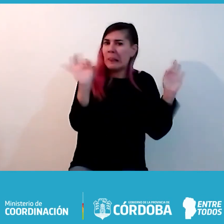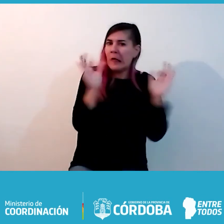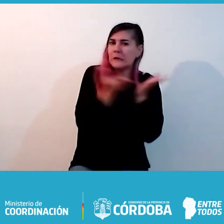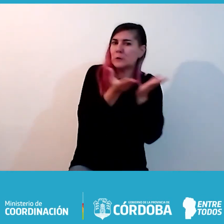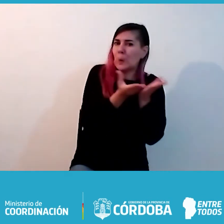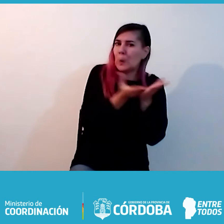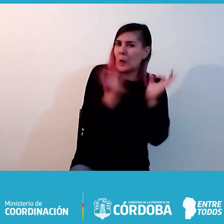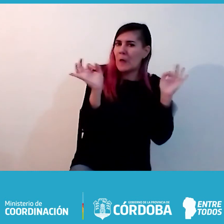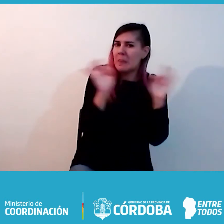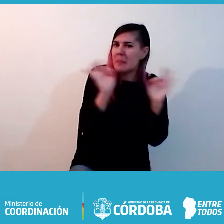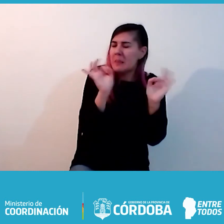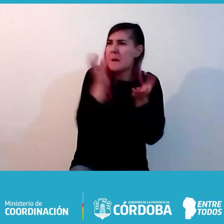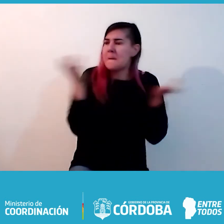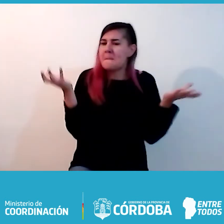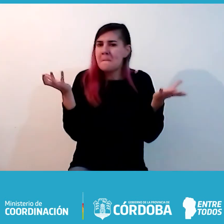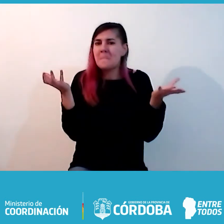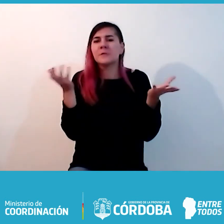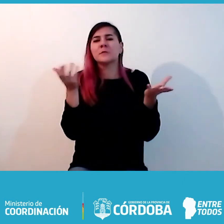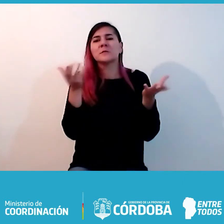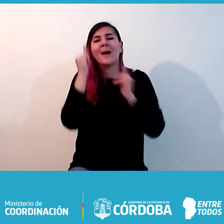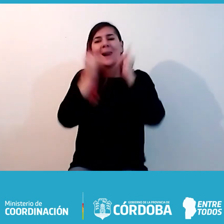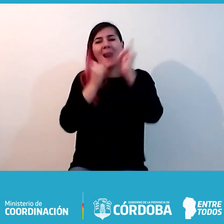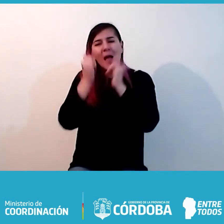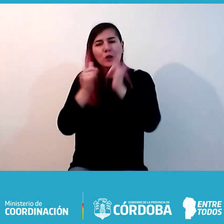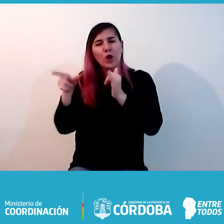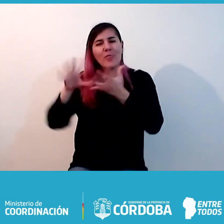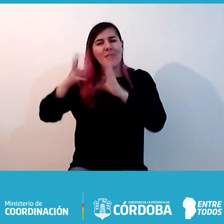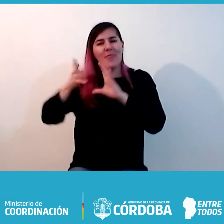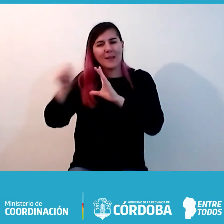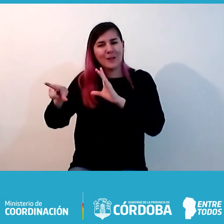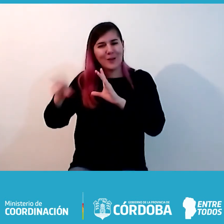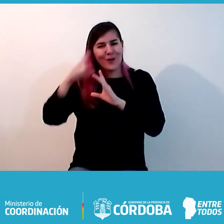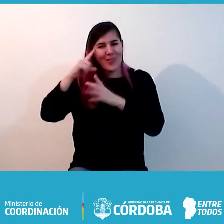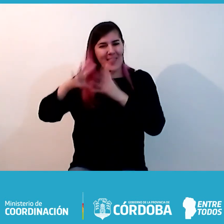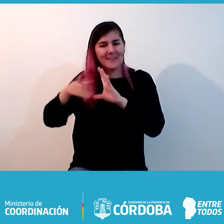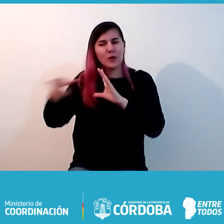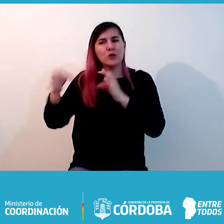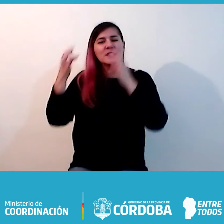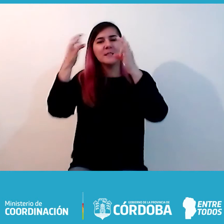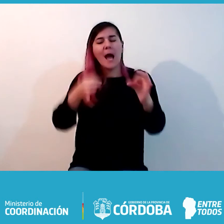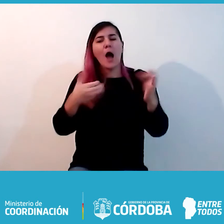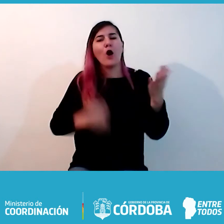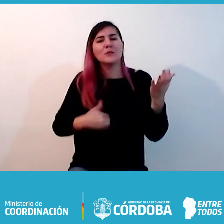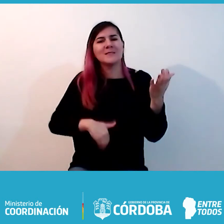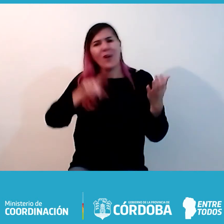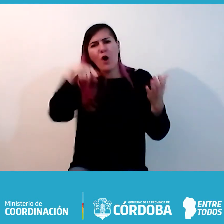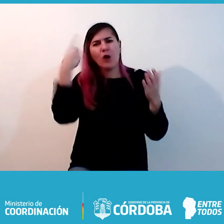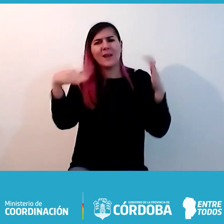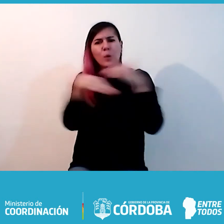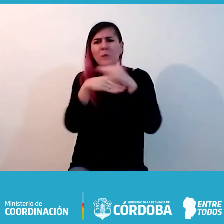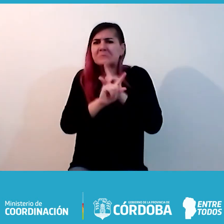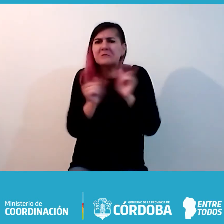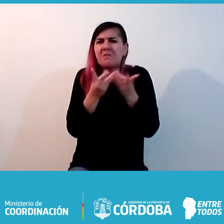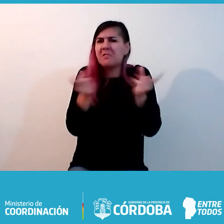de reservas como es Vaquerías. En su relato didáctico sigue en su viaje, llega a Cosquín, con otra ruta sin terminar en